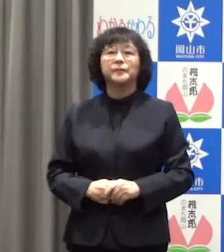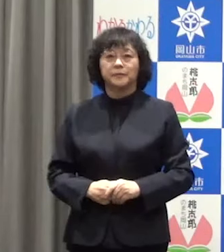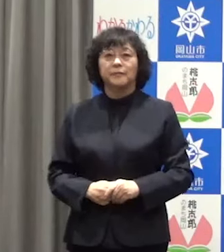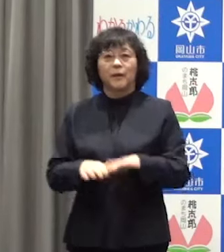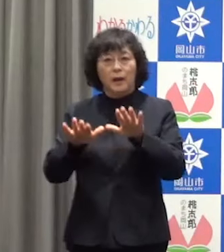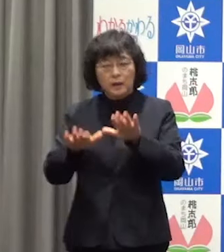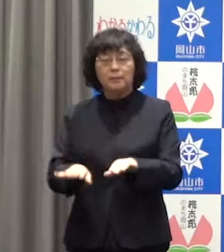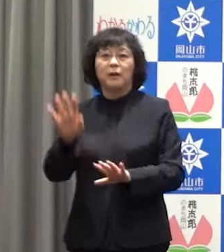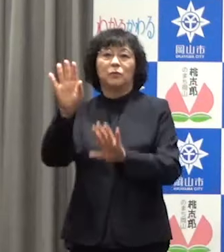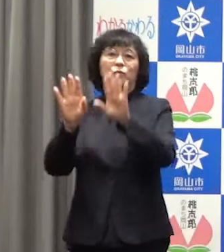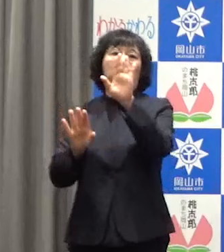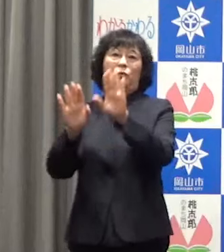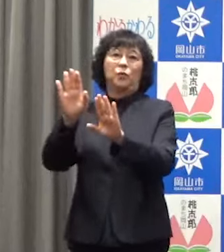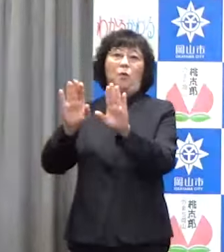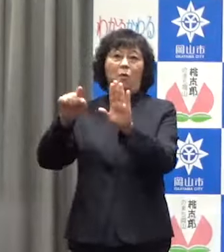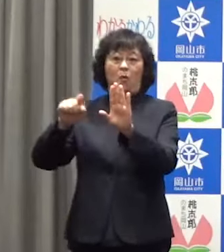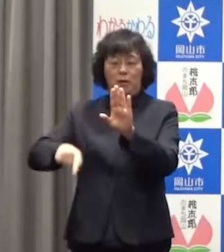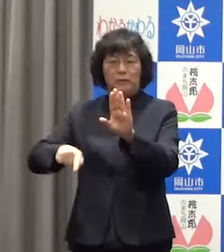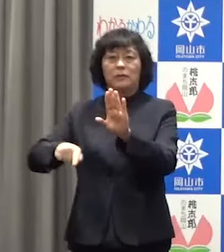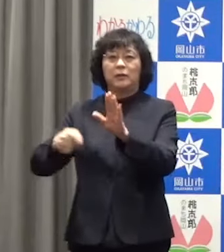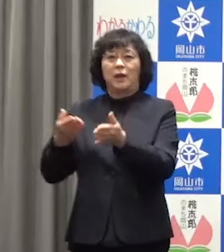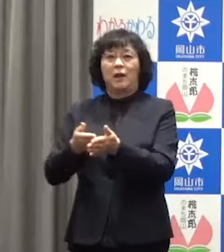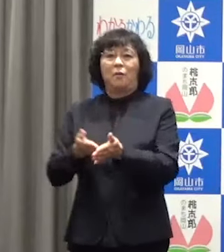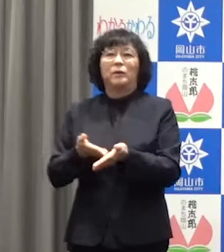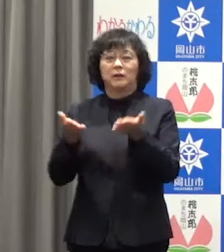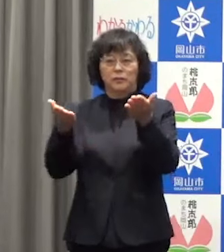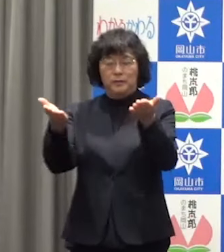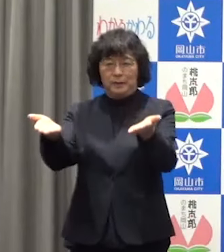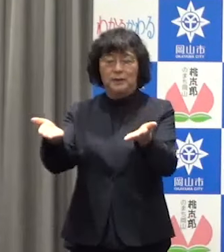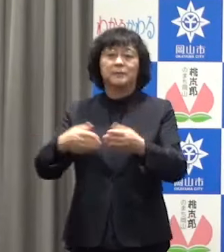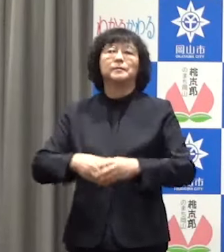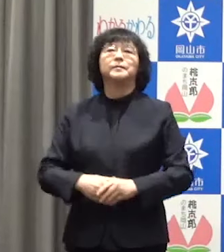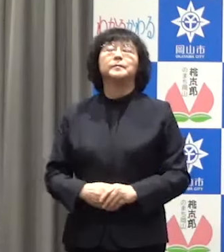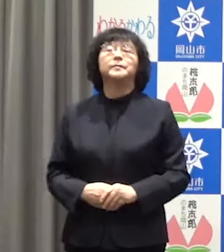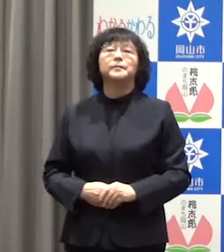今の状況についてお話申し上げたいと思います。